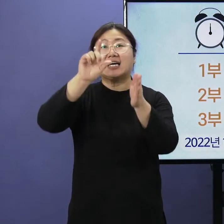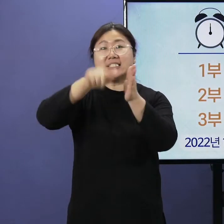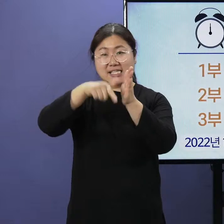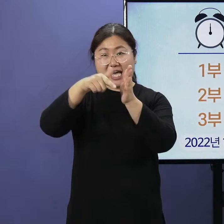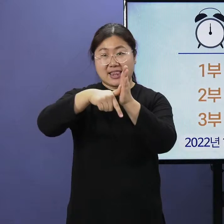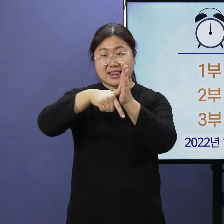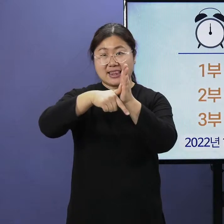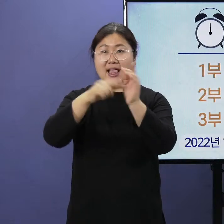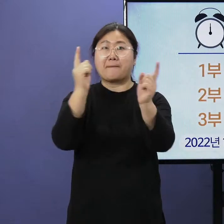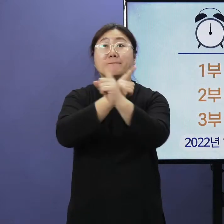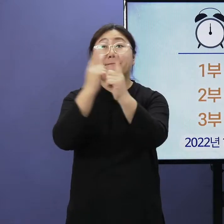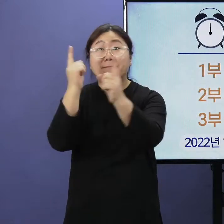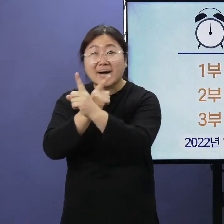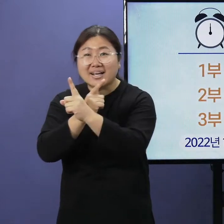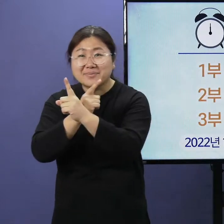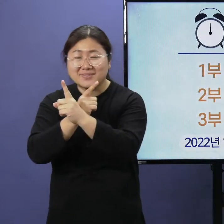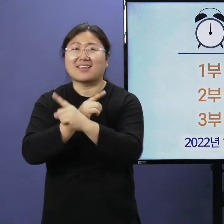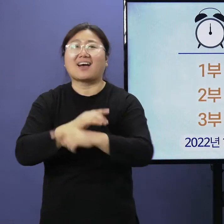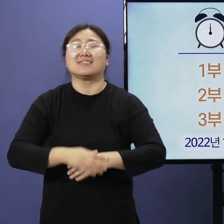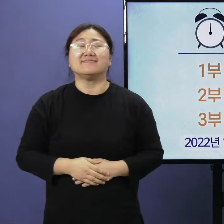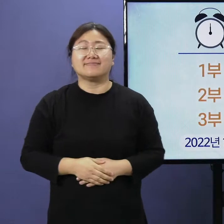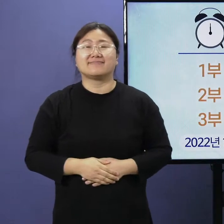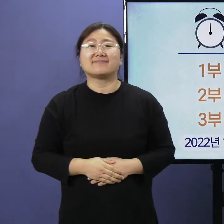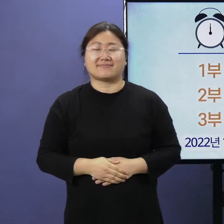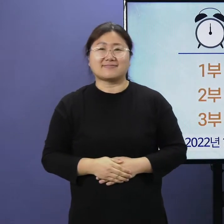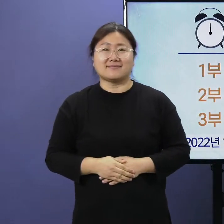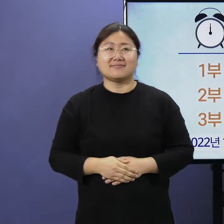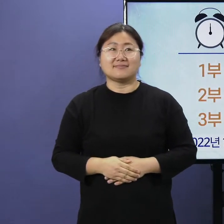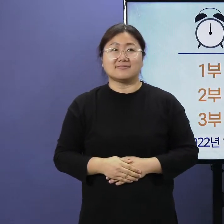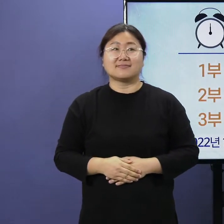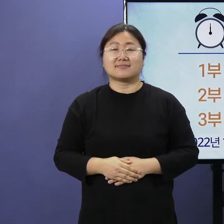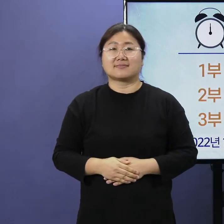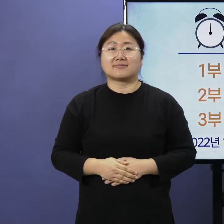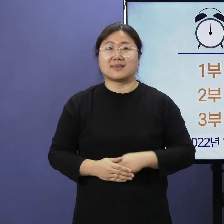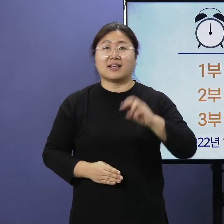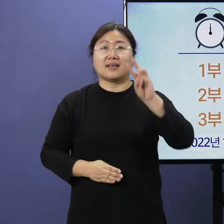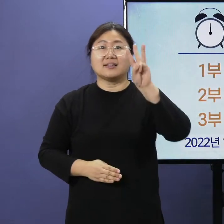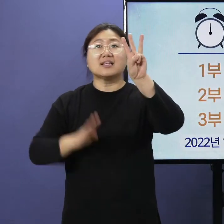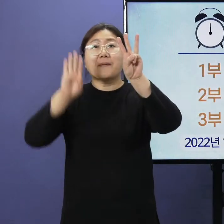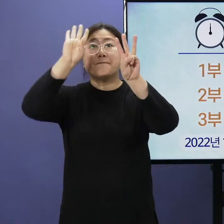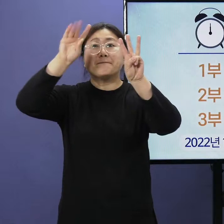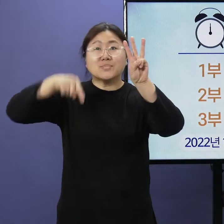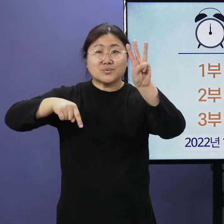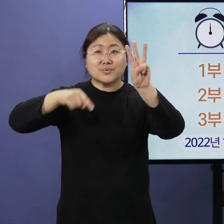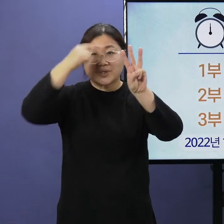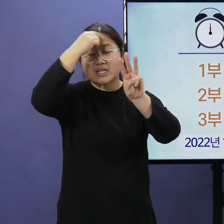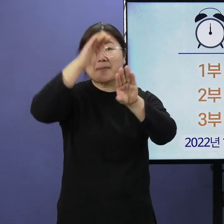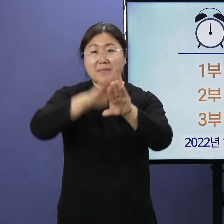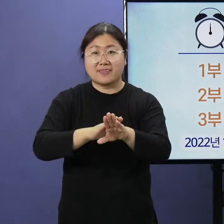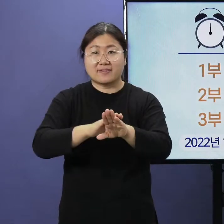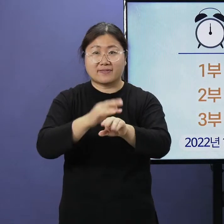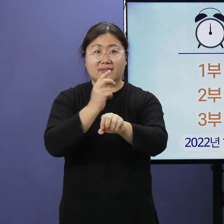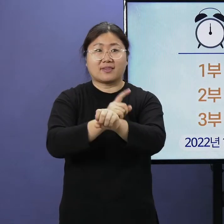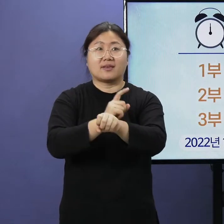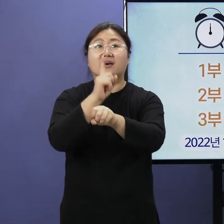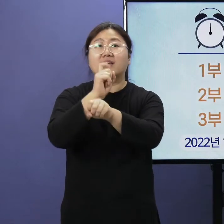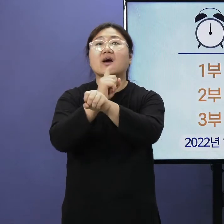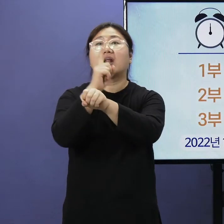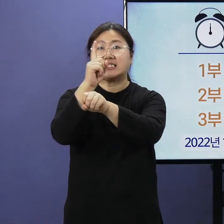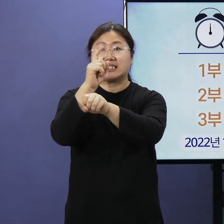기존 시간에서 10분씩 앞당겨집니다. 변경된 예배 시간과 차량 시간을